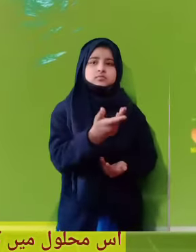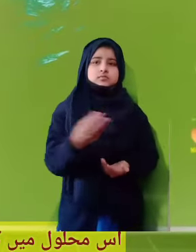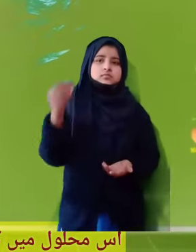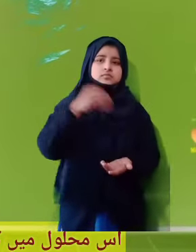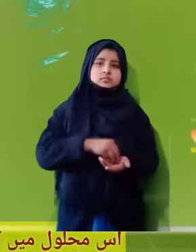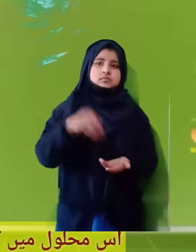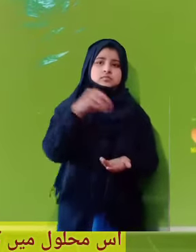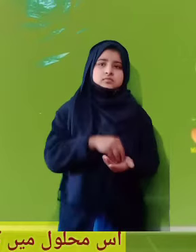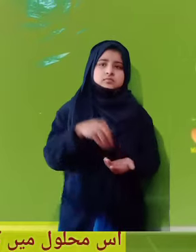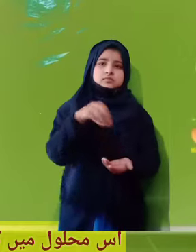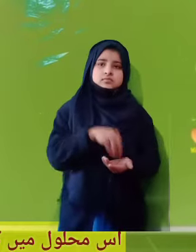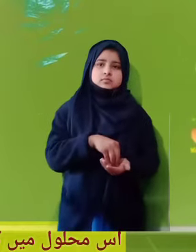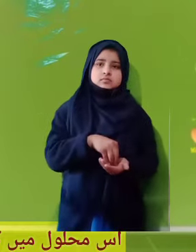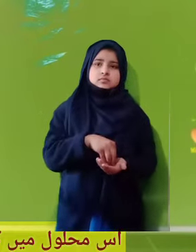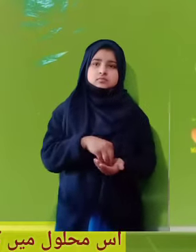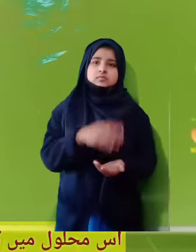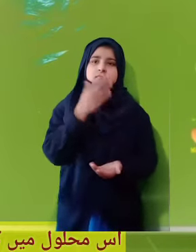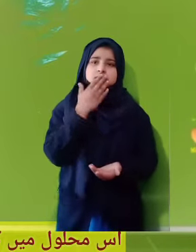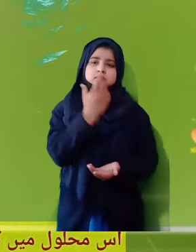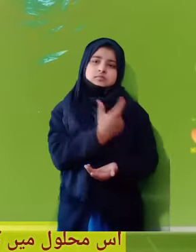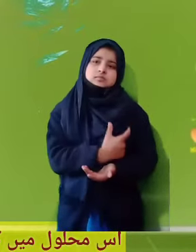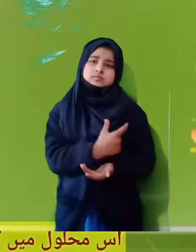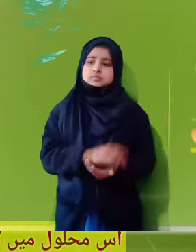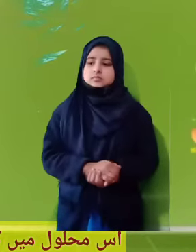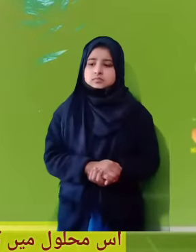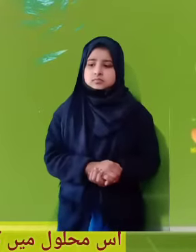चीज़ें डाली हैं?